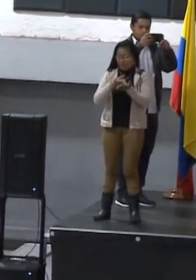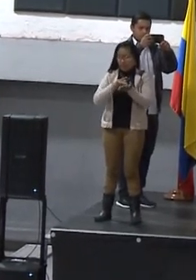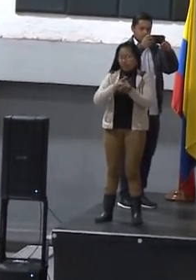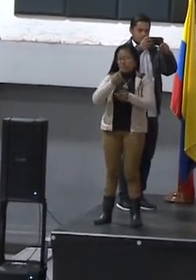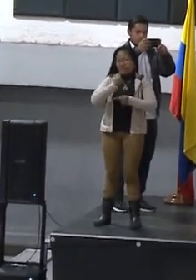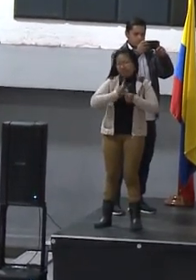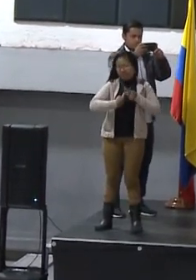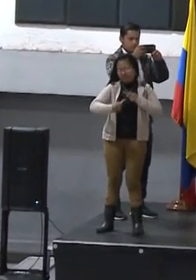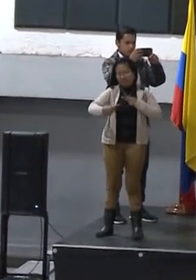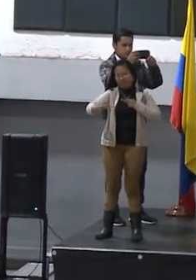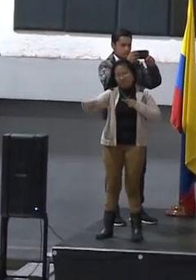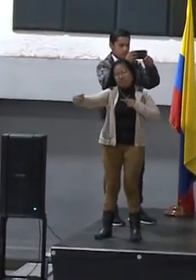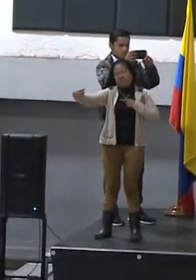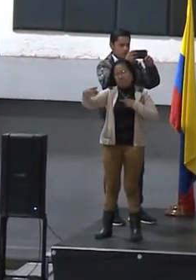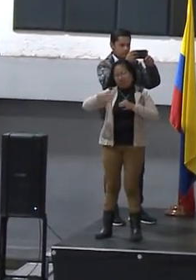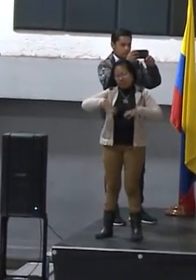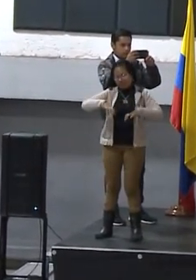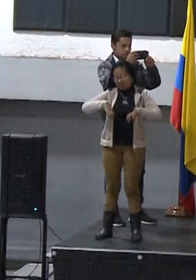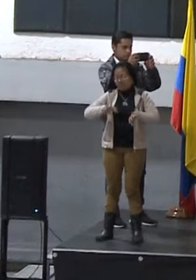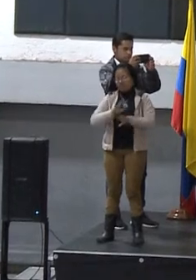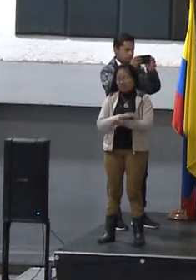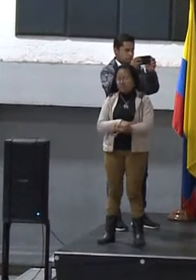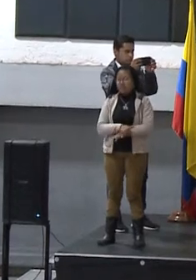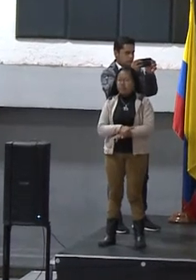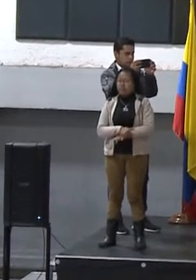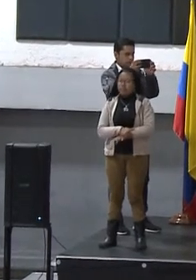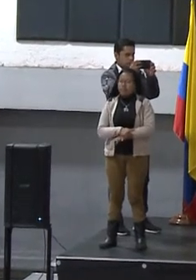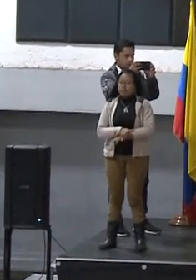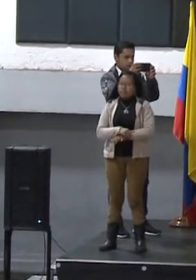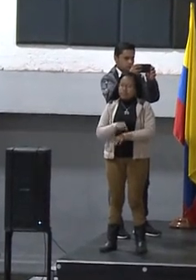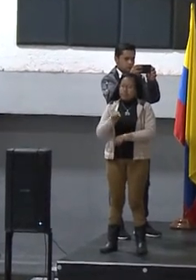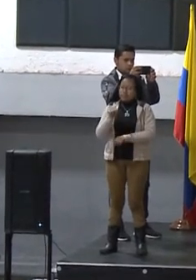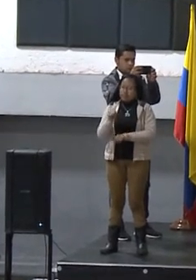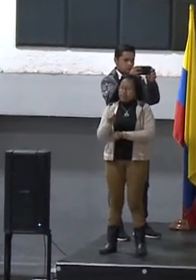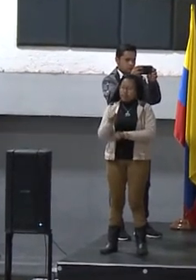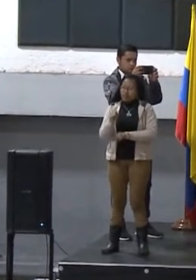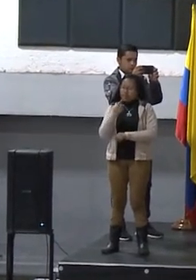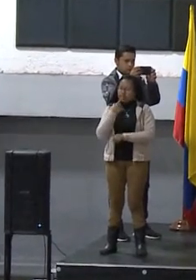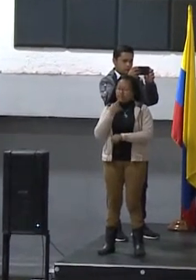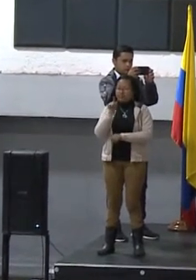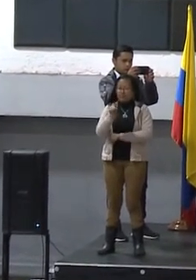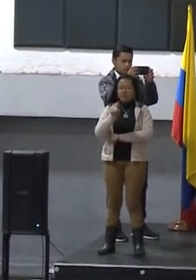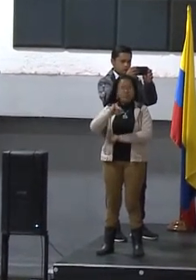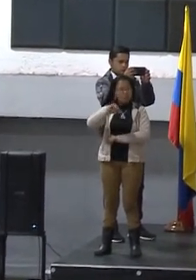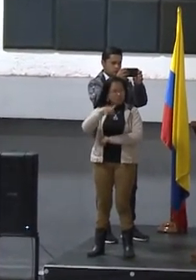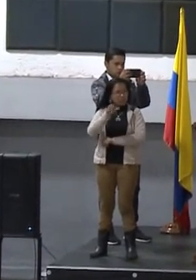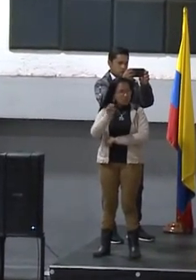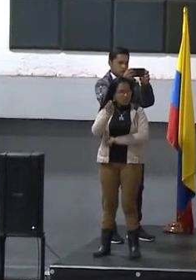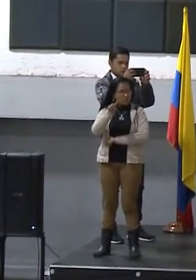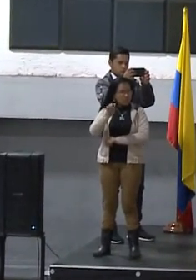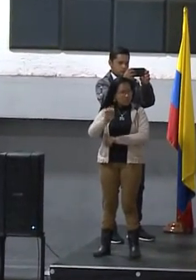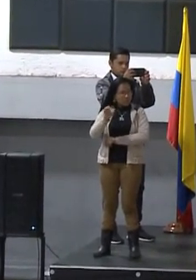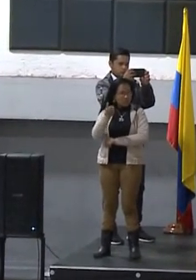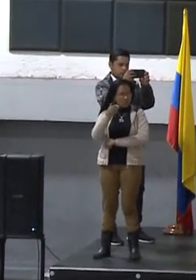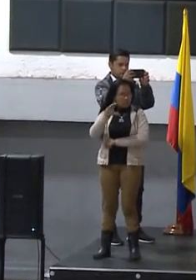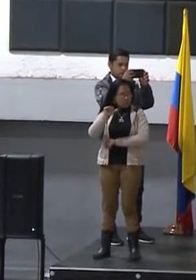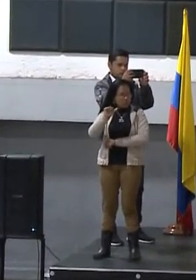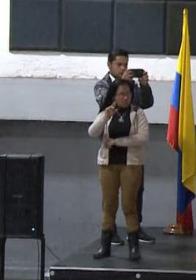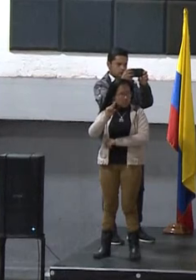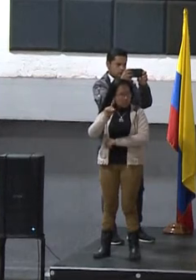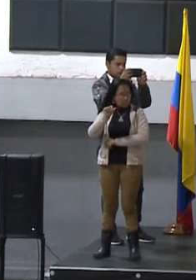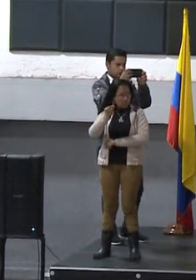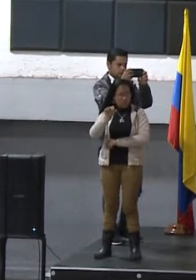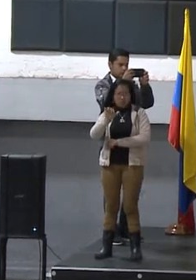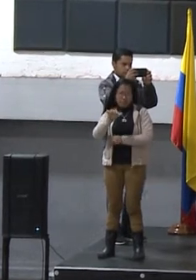queremos expresarles desde la representación estudiantil junto con mi compañero jose cardenas unas palabras de bienvenida y